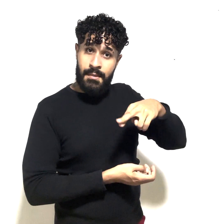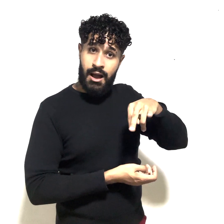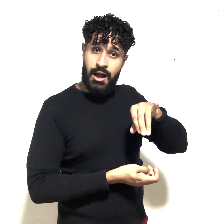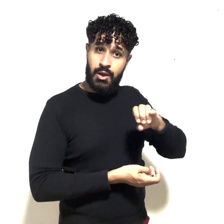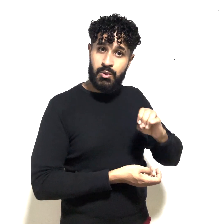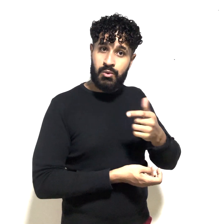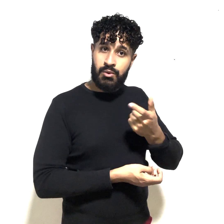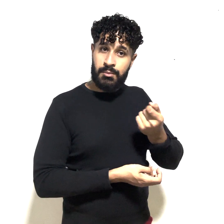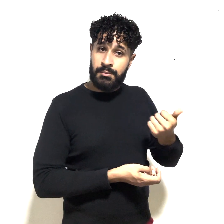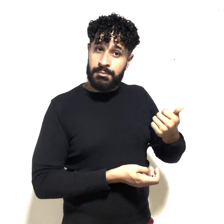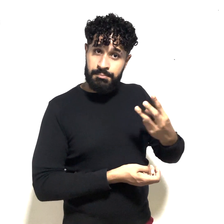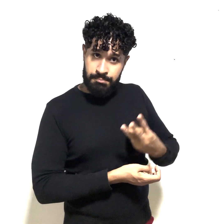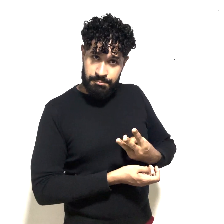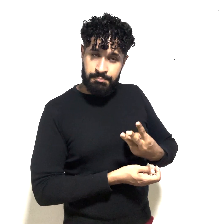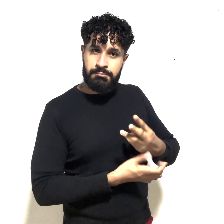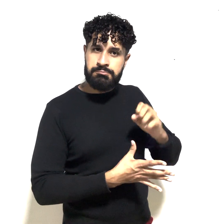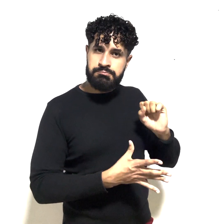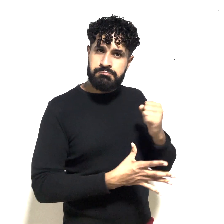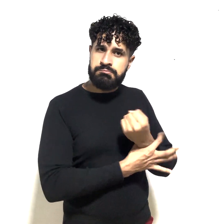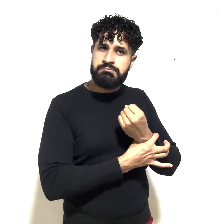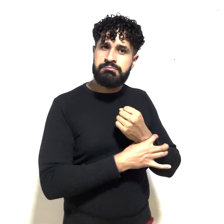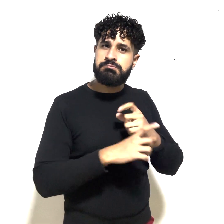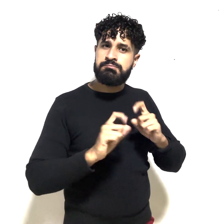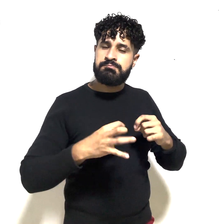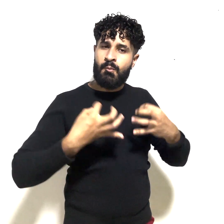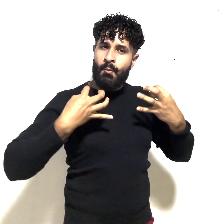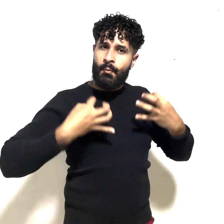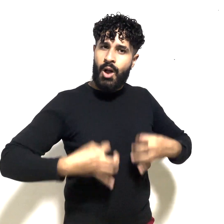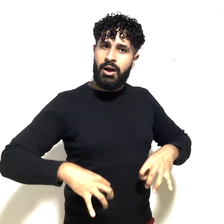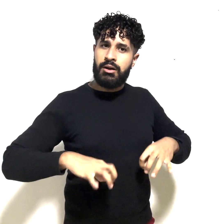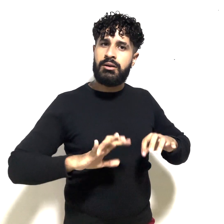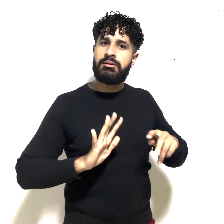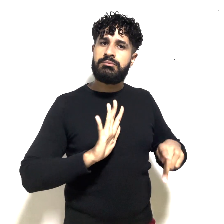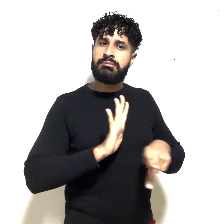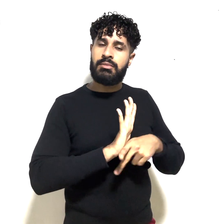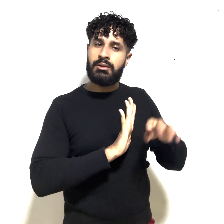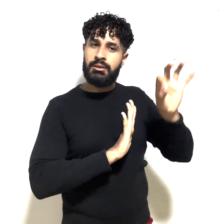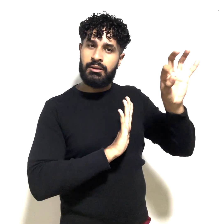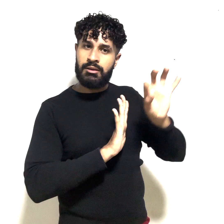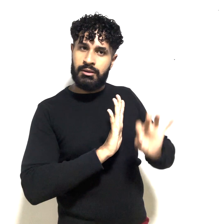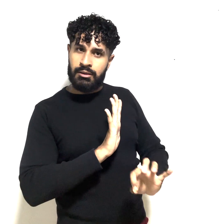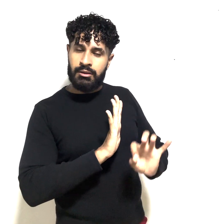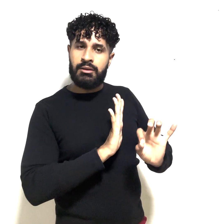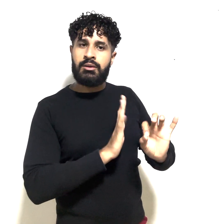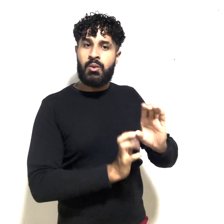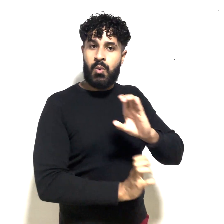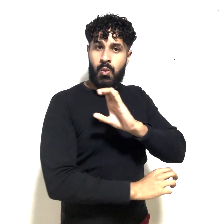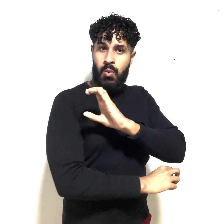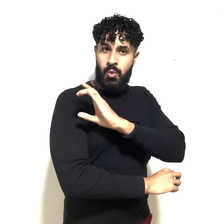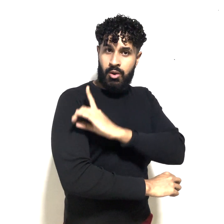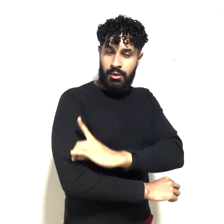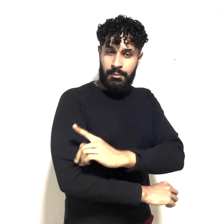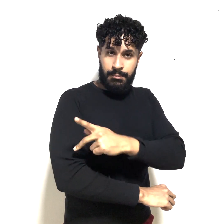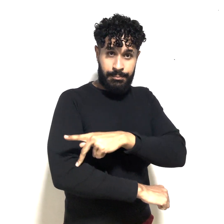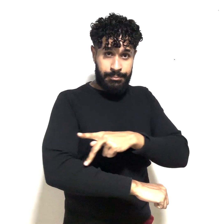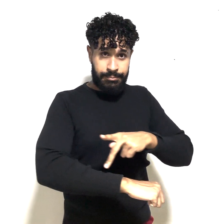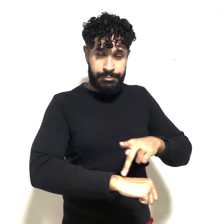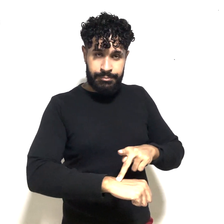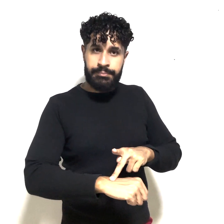2013 assegurando isonomia dos percentuais de coordenação pedagógica para regime de